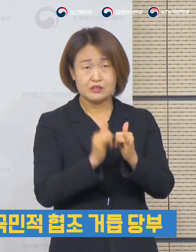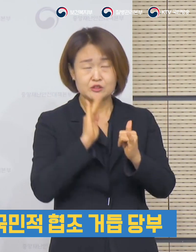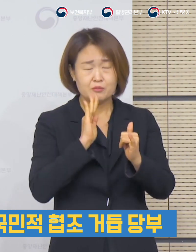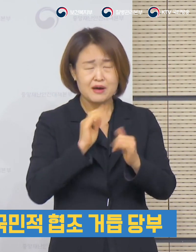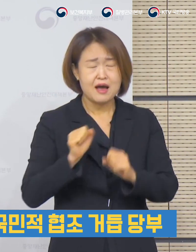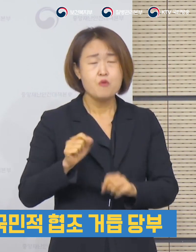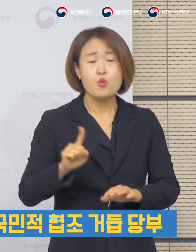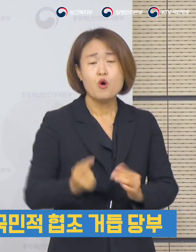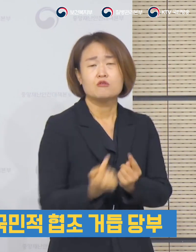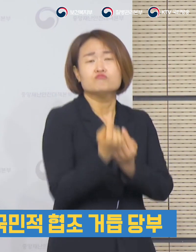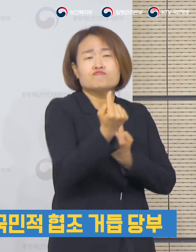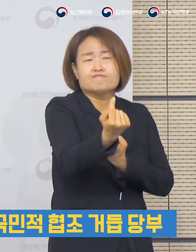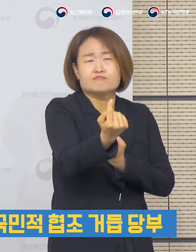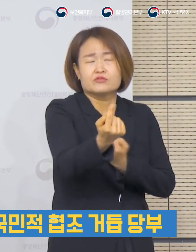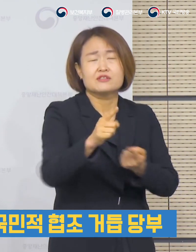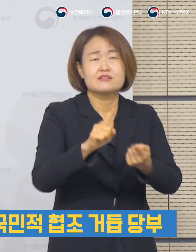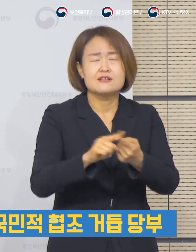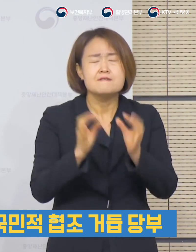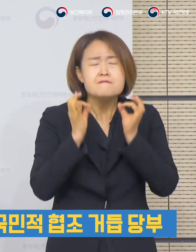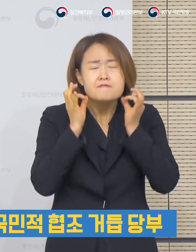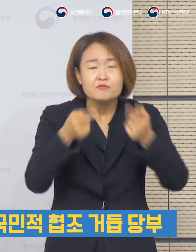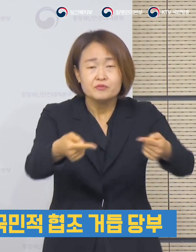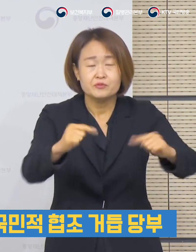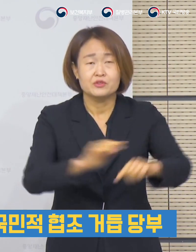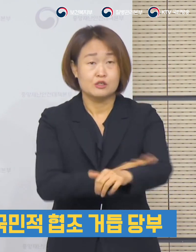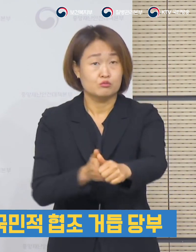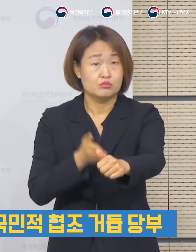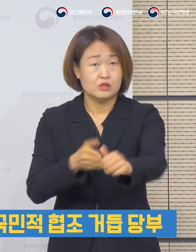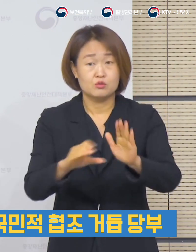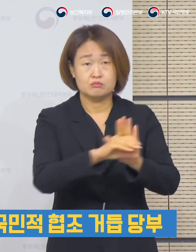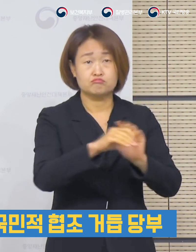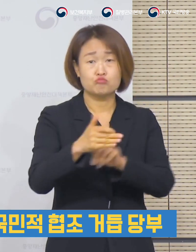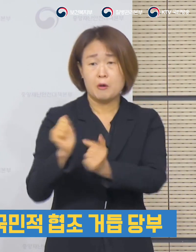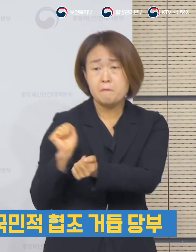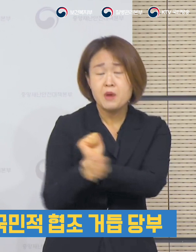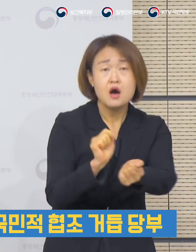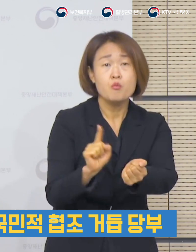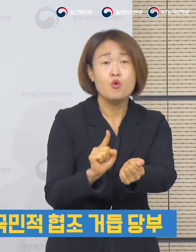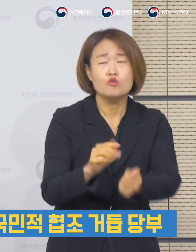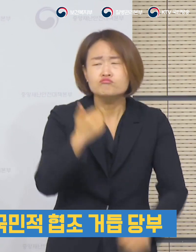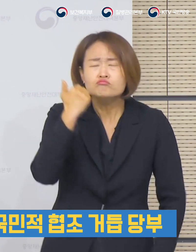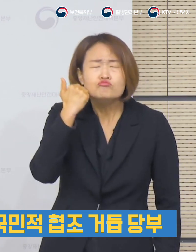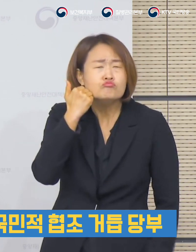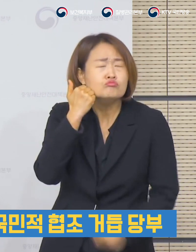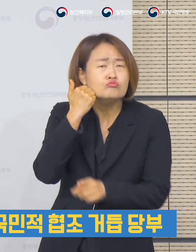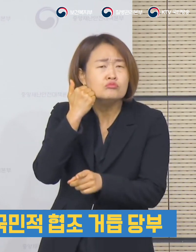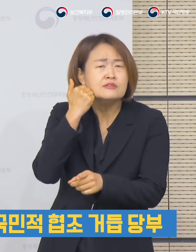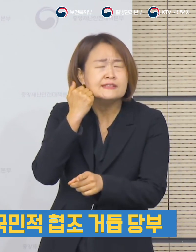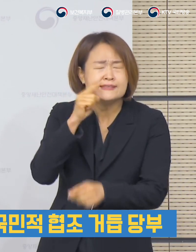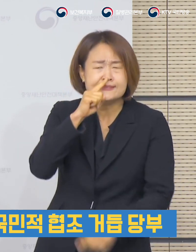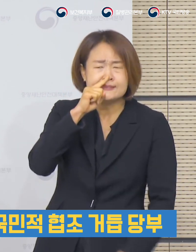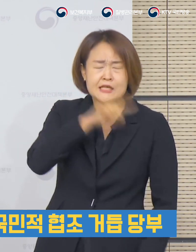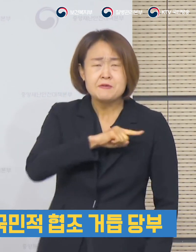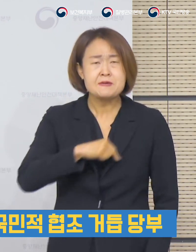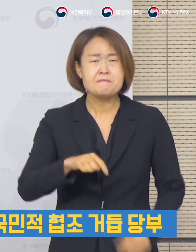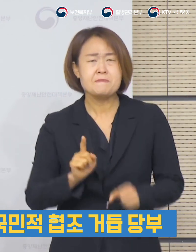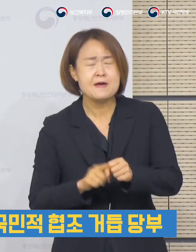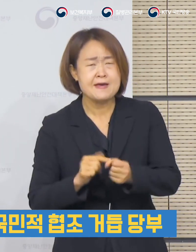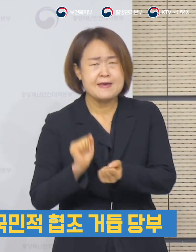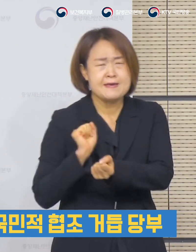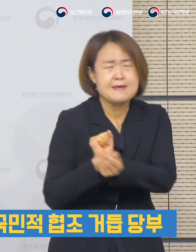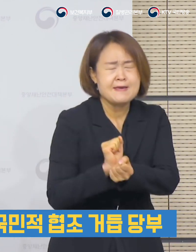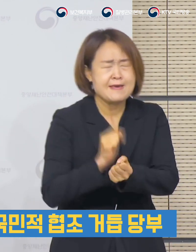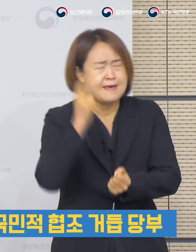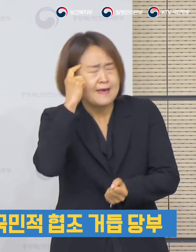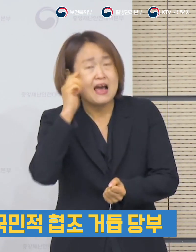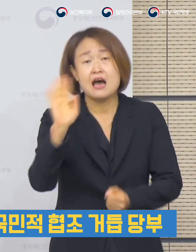두기에 적극 참여해 주시기 바랍니다. 코로나19를 감염시키는 누군가는 나쁜 의도를 가진 누군가가